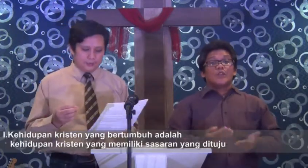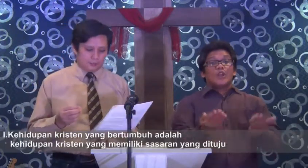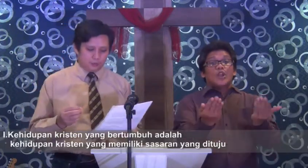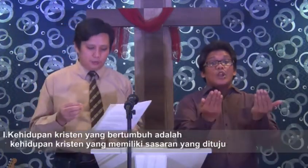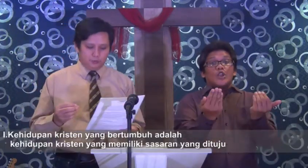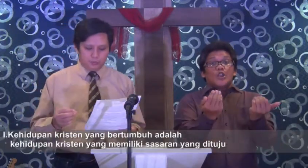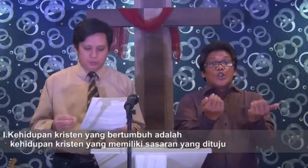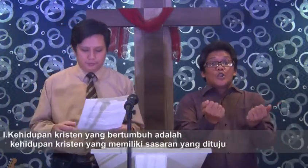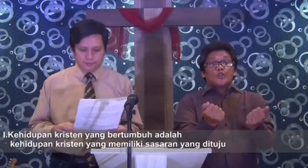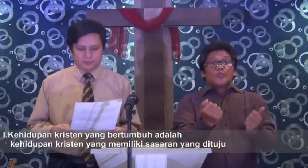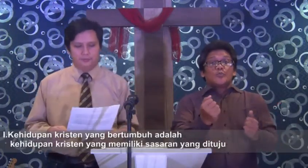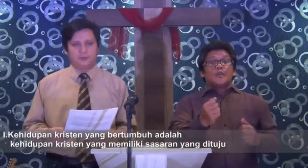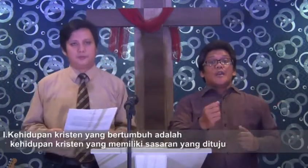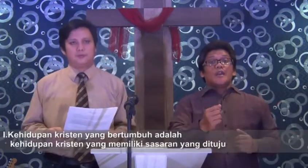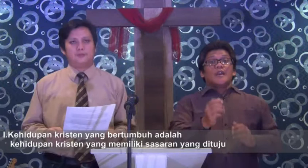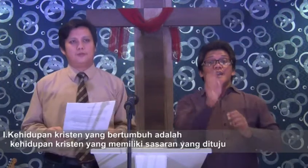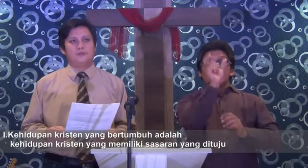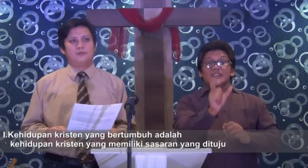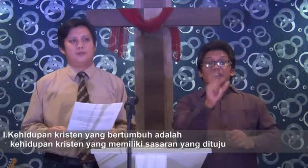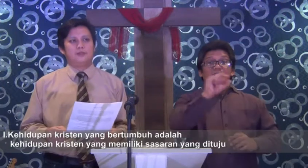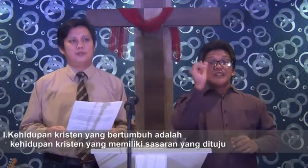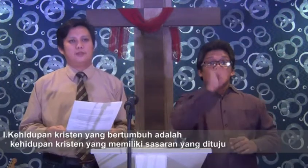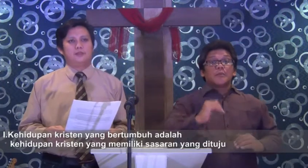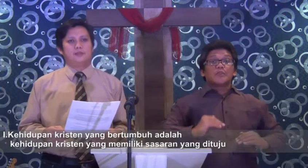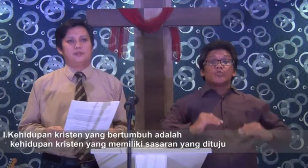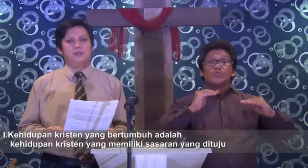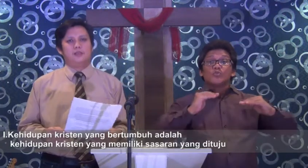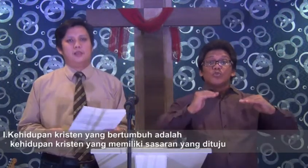kehidupan Kristen yang bertumbuh